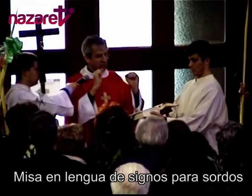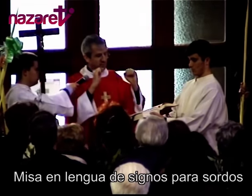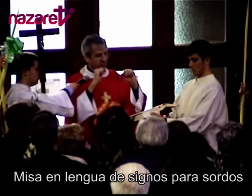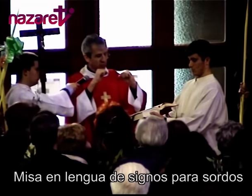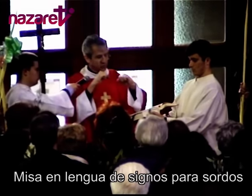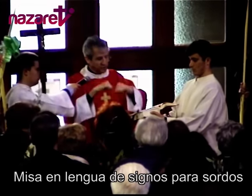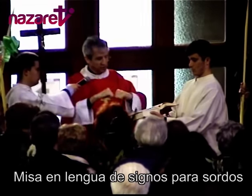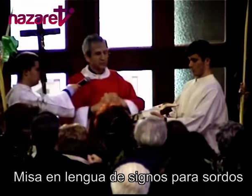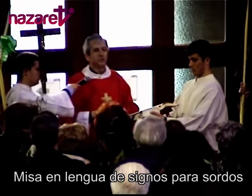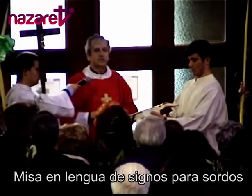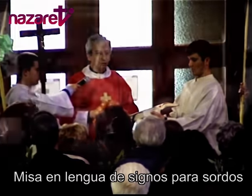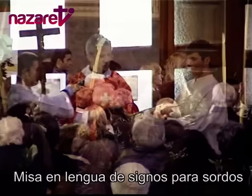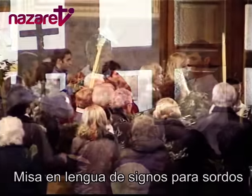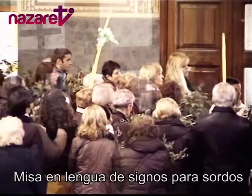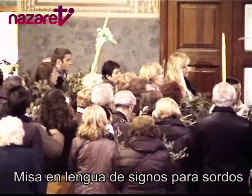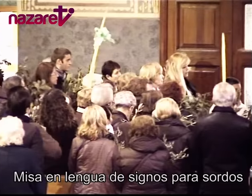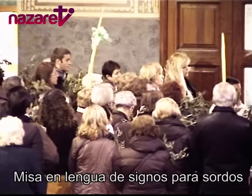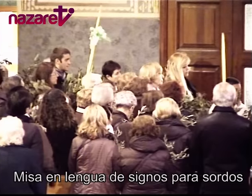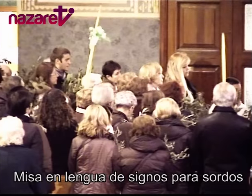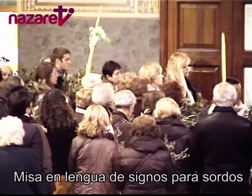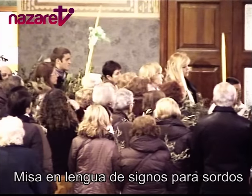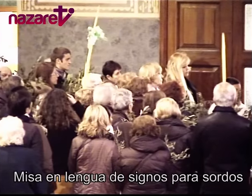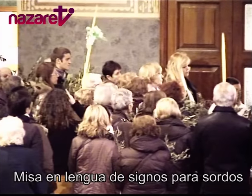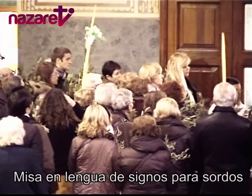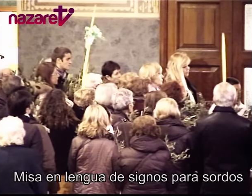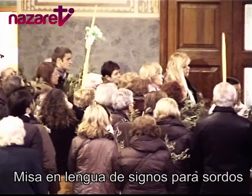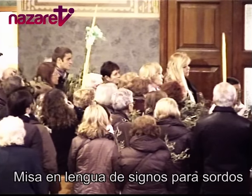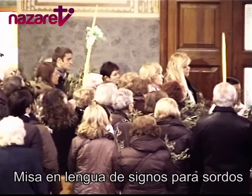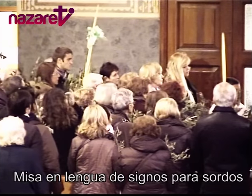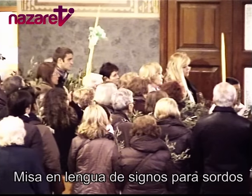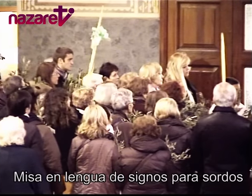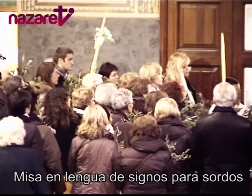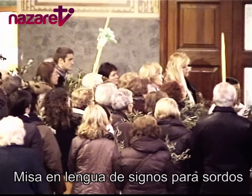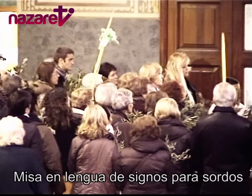Dios por los siglos de los siglos. Amén.